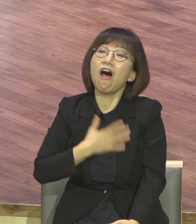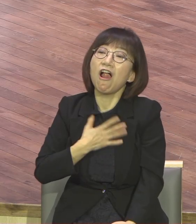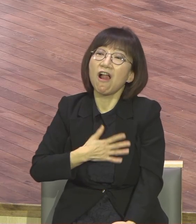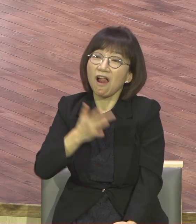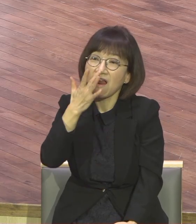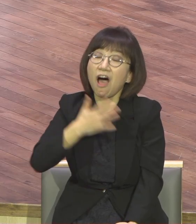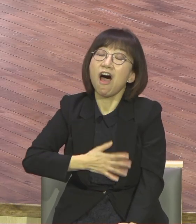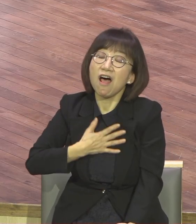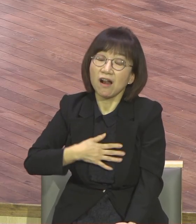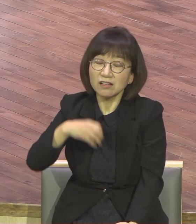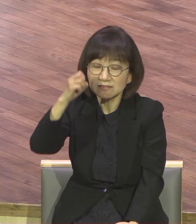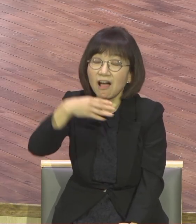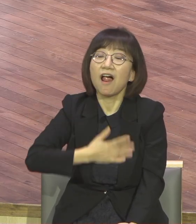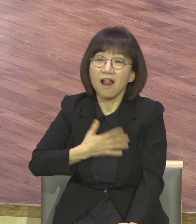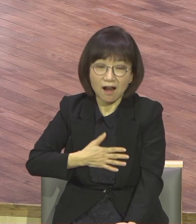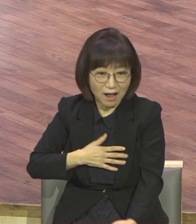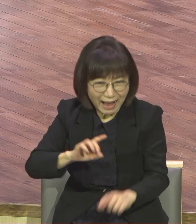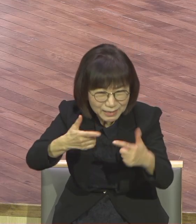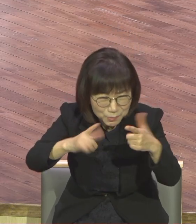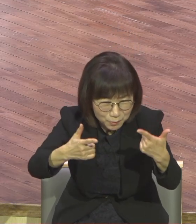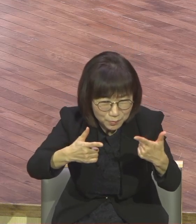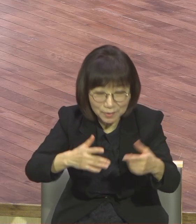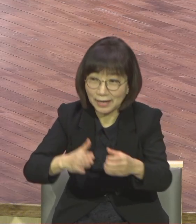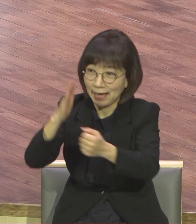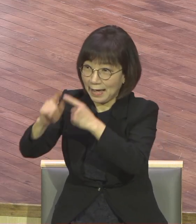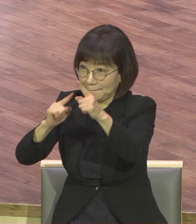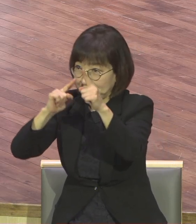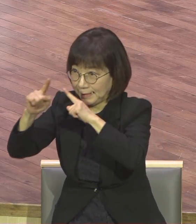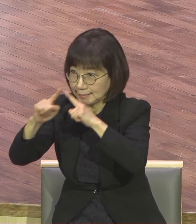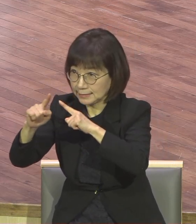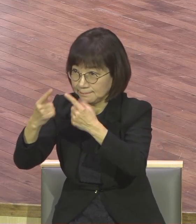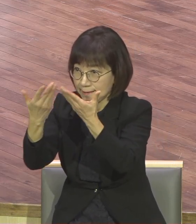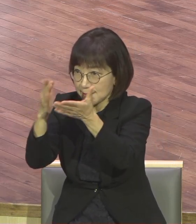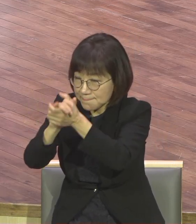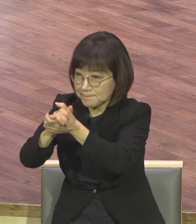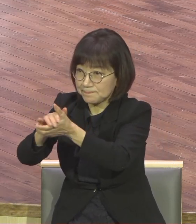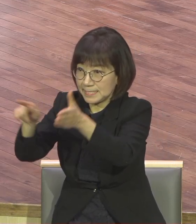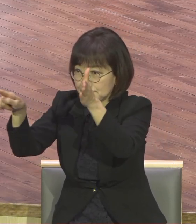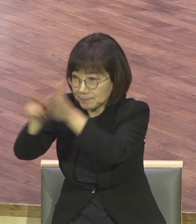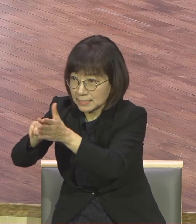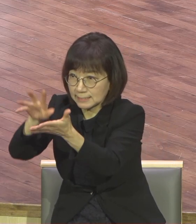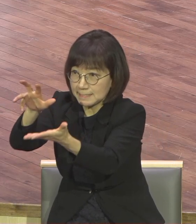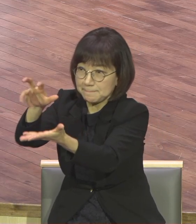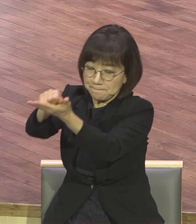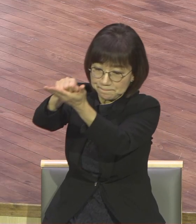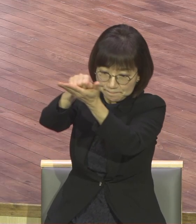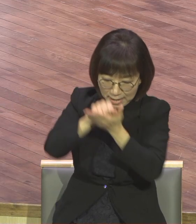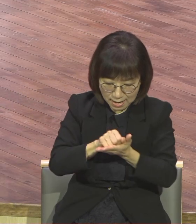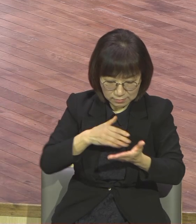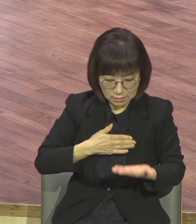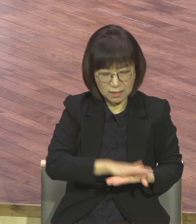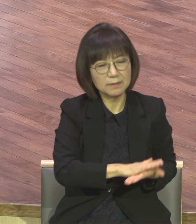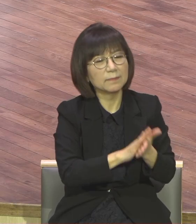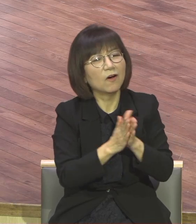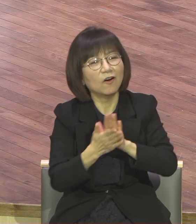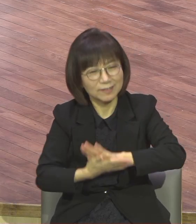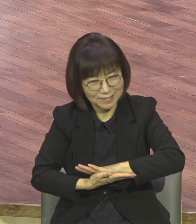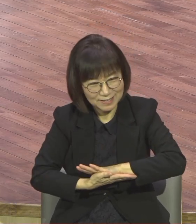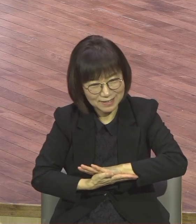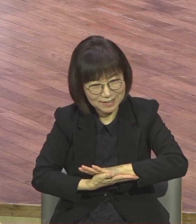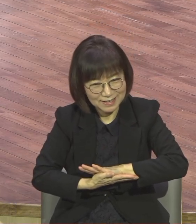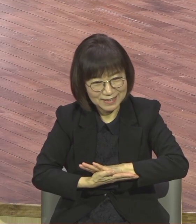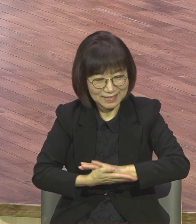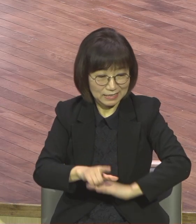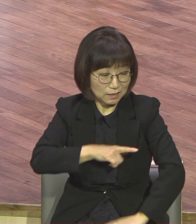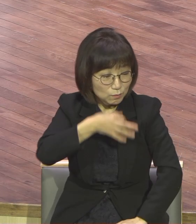정보가 아니고 트랜스포메이션. 말씀을 받고 내 삶이 확 변화가 일어나게 변화. 그걸 거듭남이라